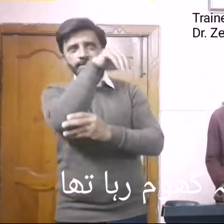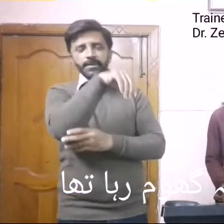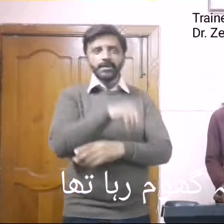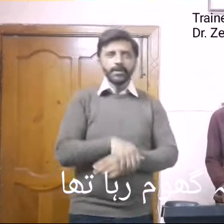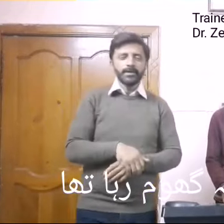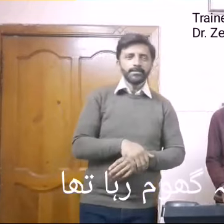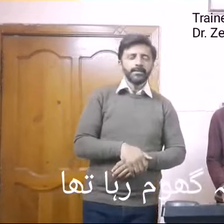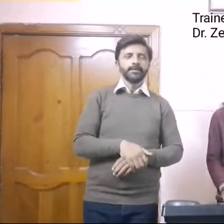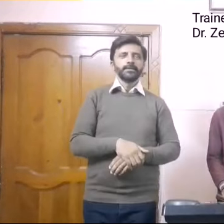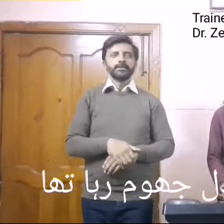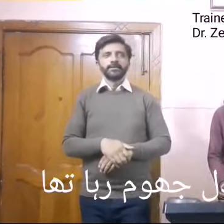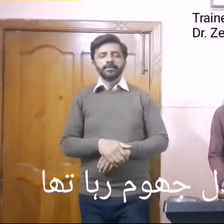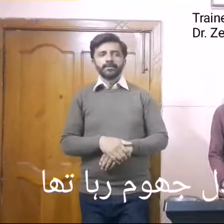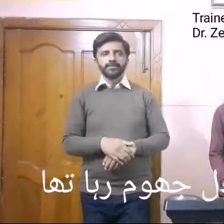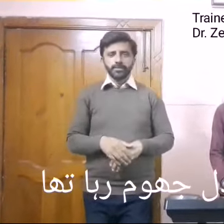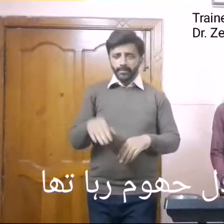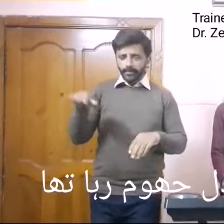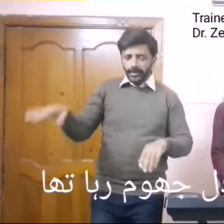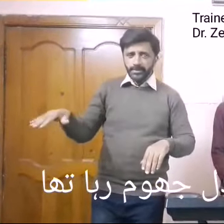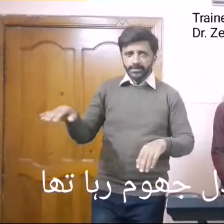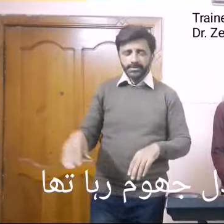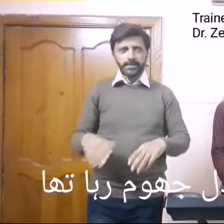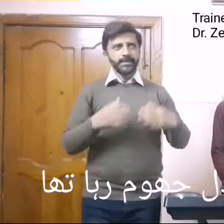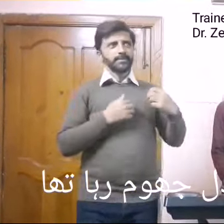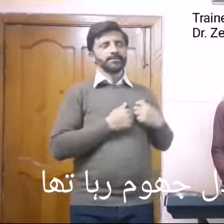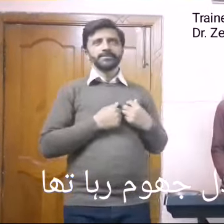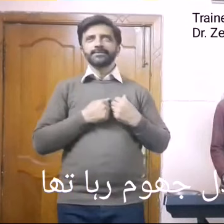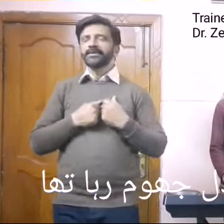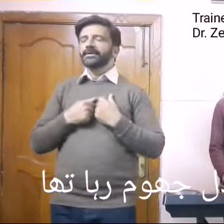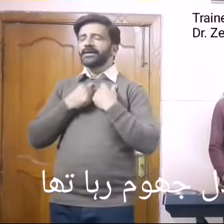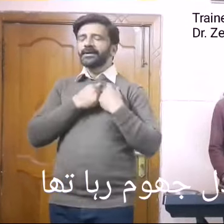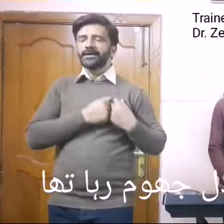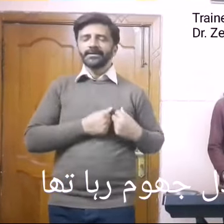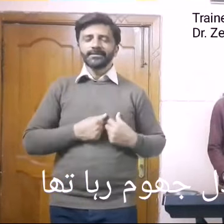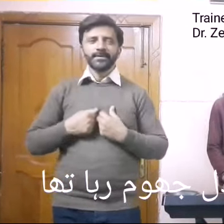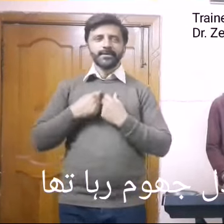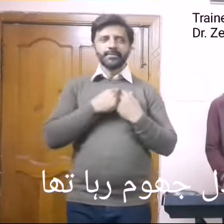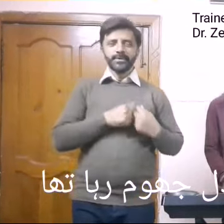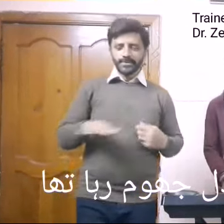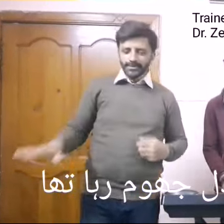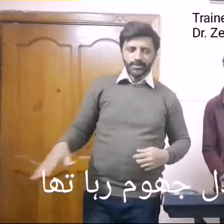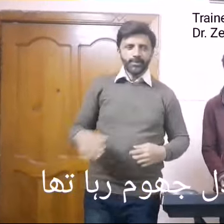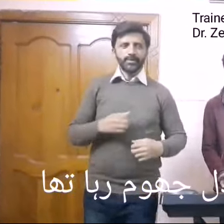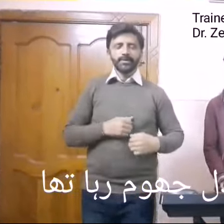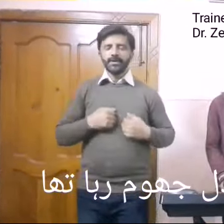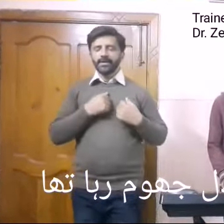रहा था कर्दाई गूम रहा था अजीते जीते अच्चों झाल